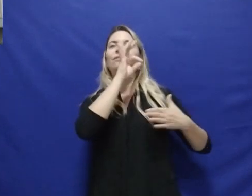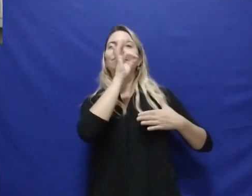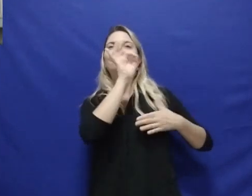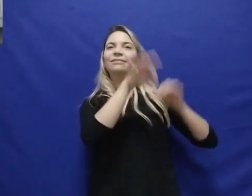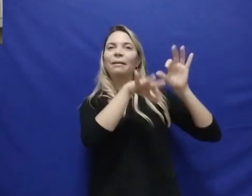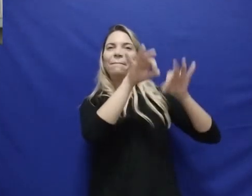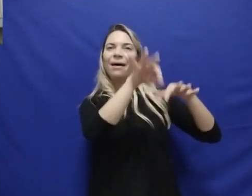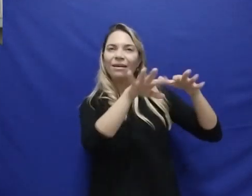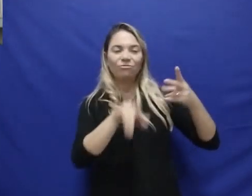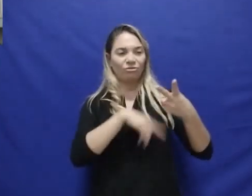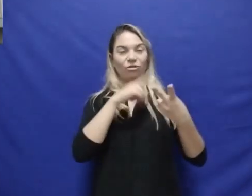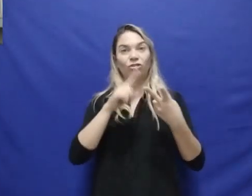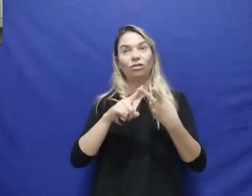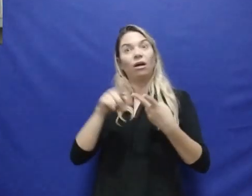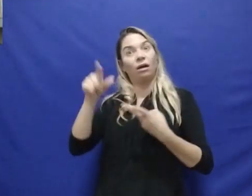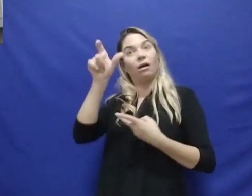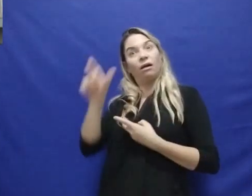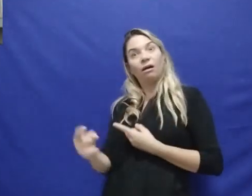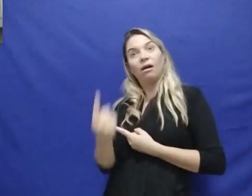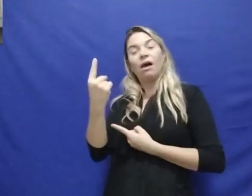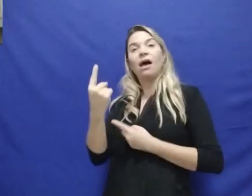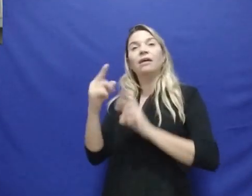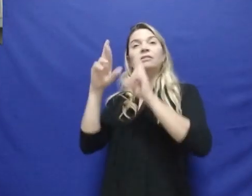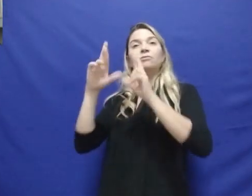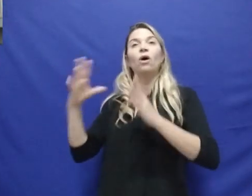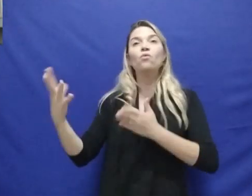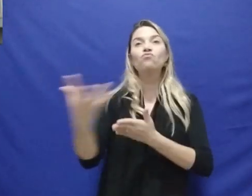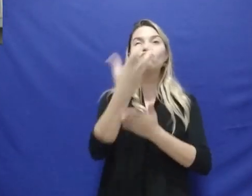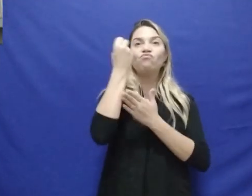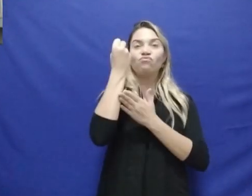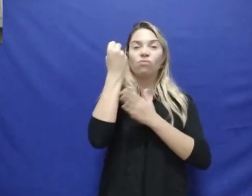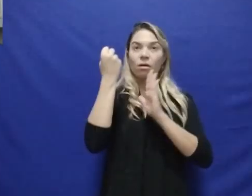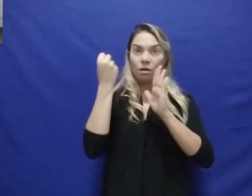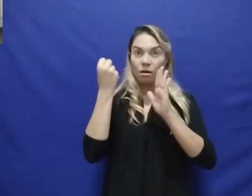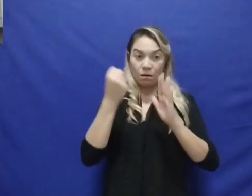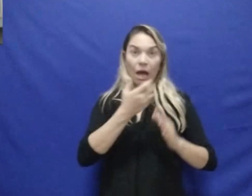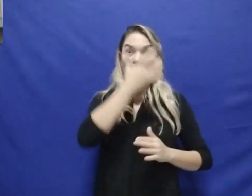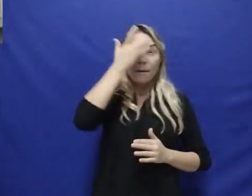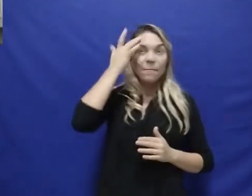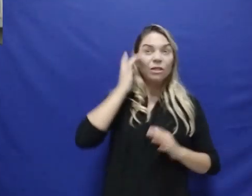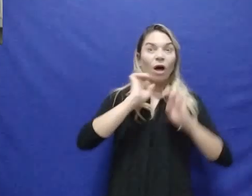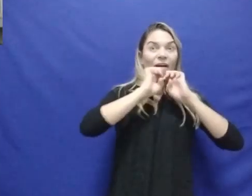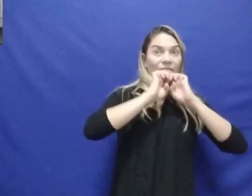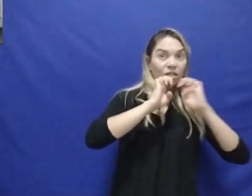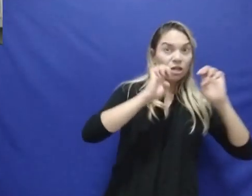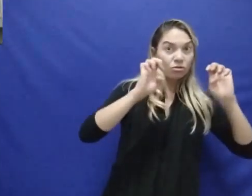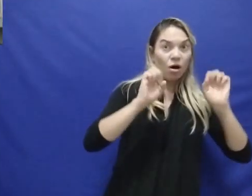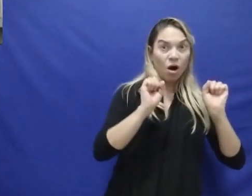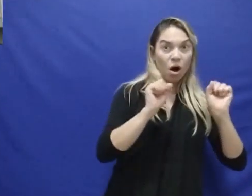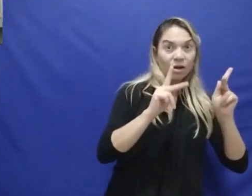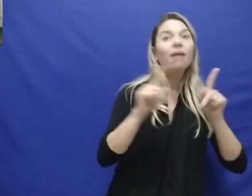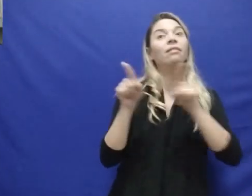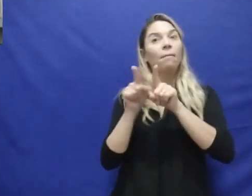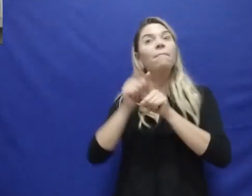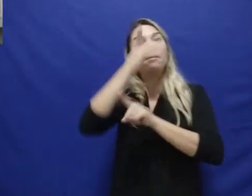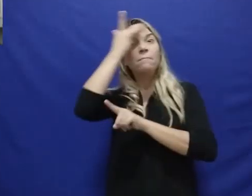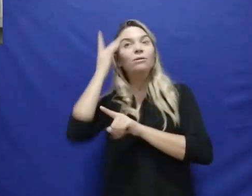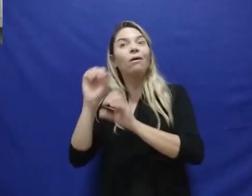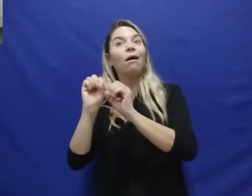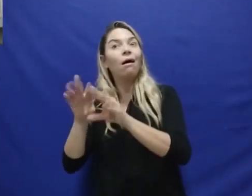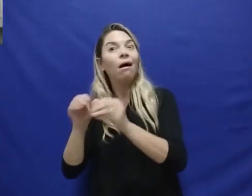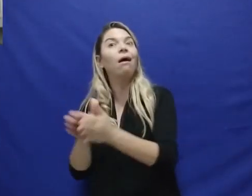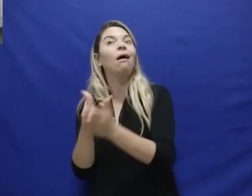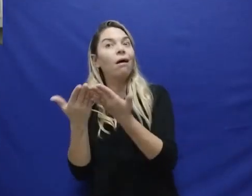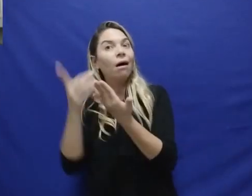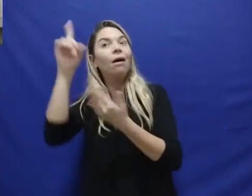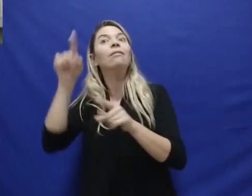volta. Um dia Ele te perguntará o que você fez para que essas pessoas ouvissem das